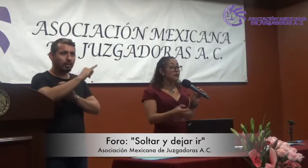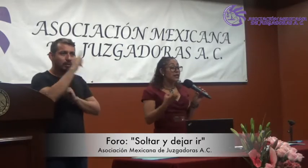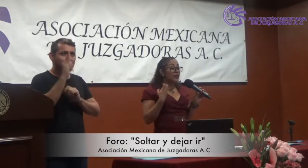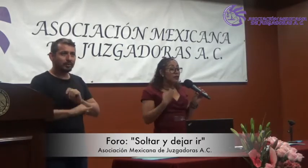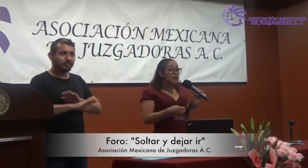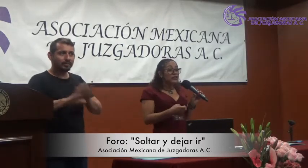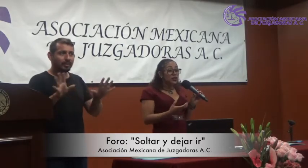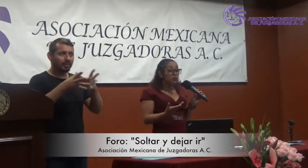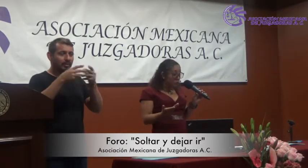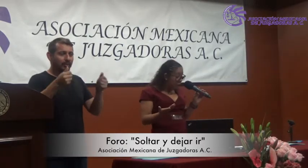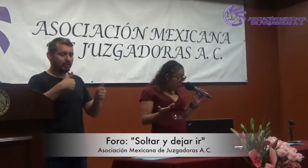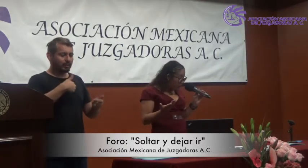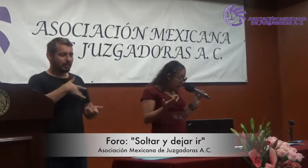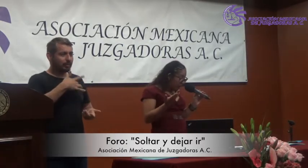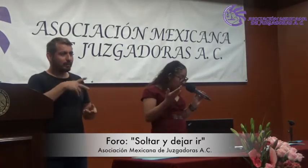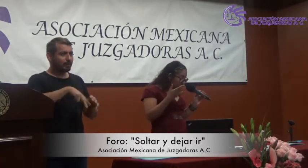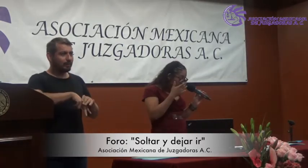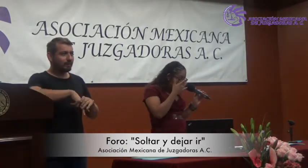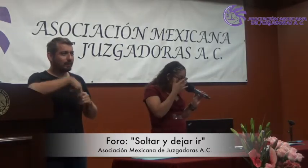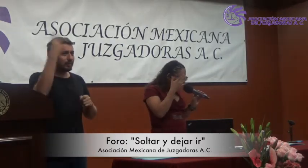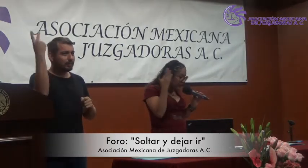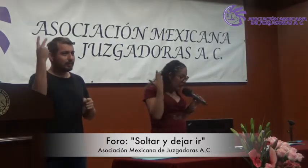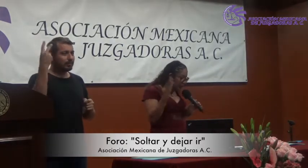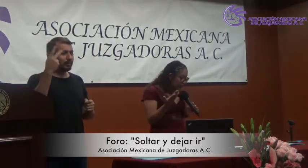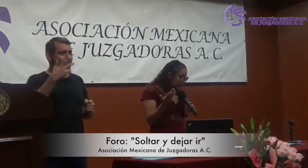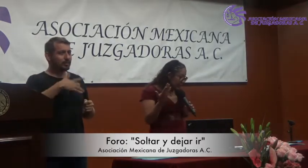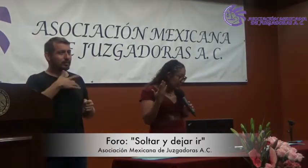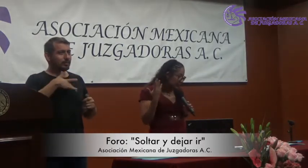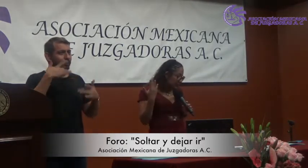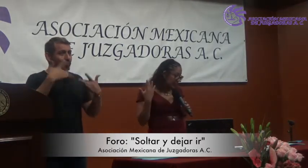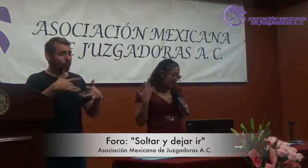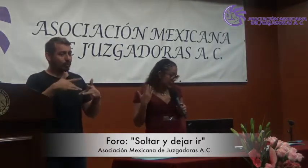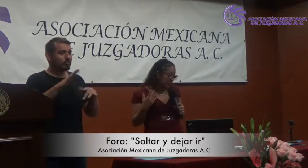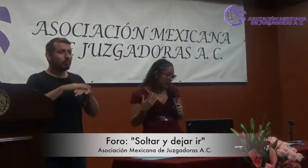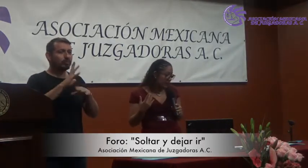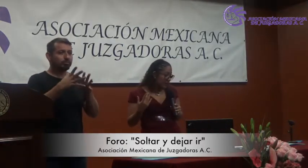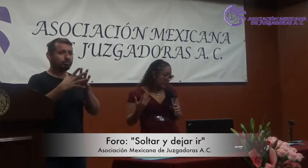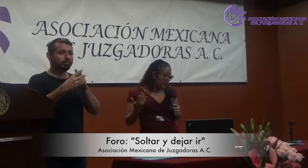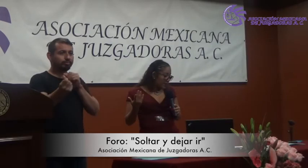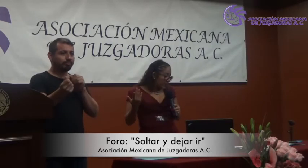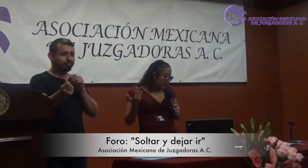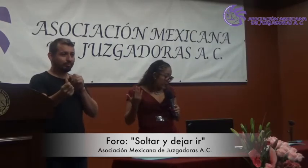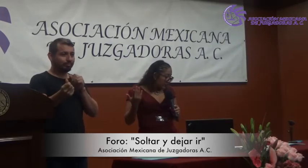un sentimiento de vacío muy profundo que estamos viviendo ante la ausencia de esa persona.